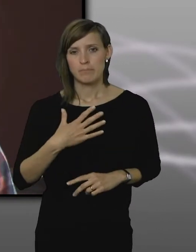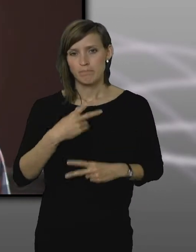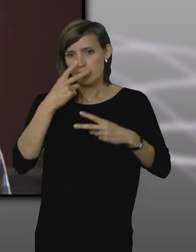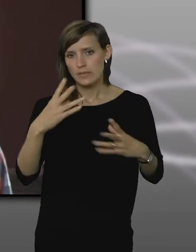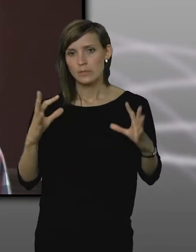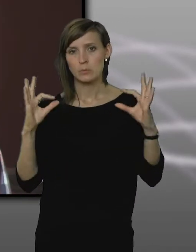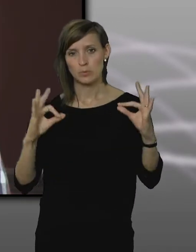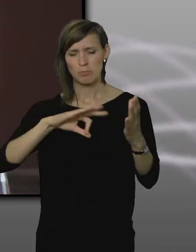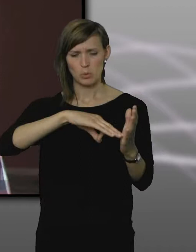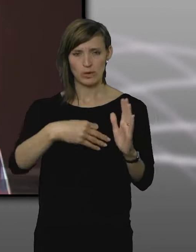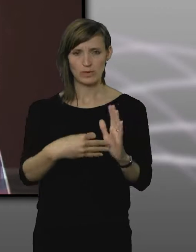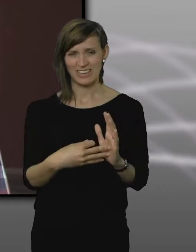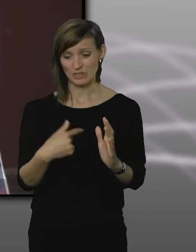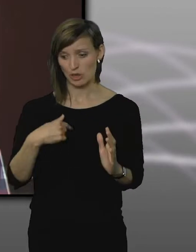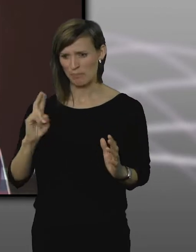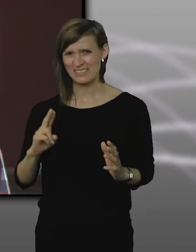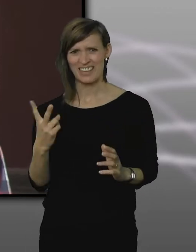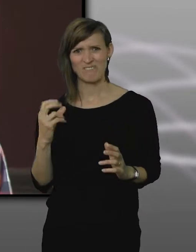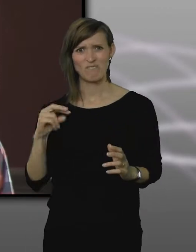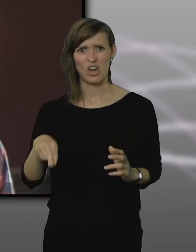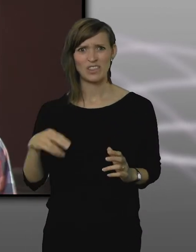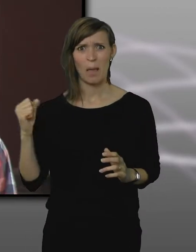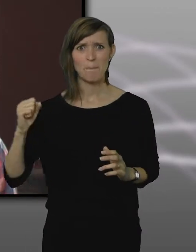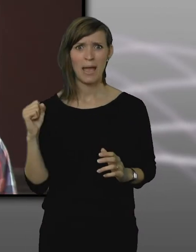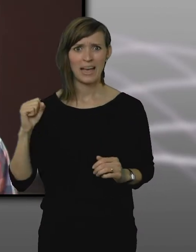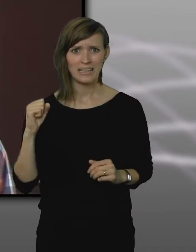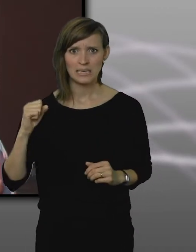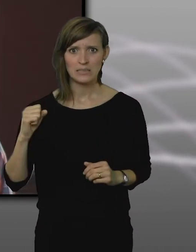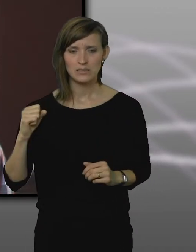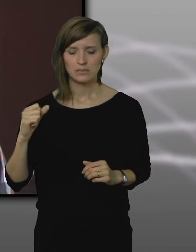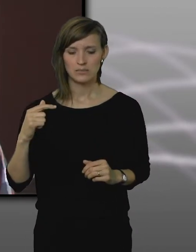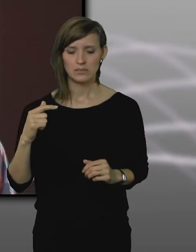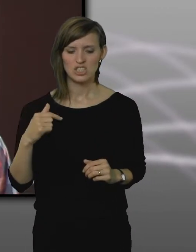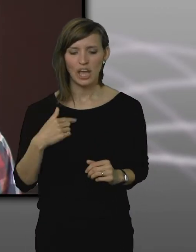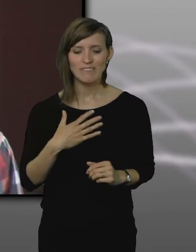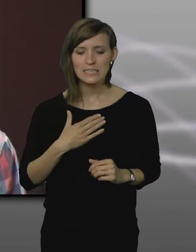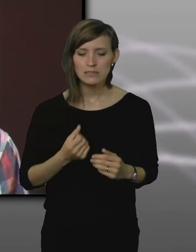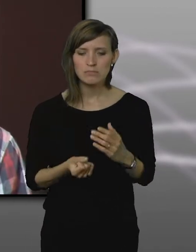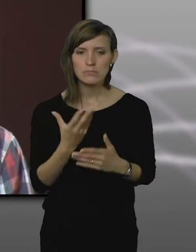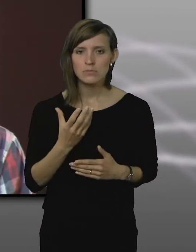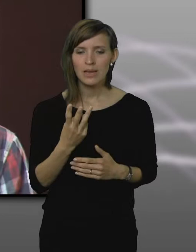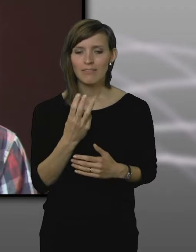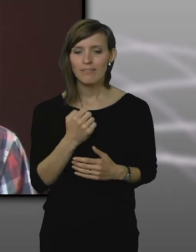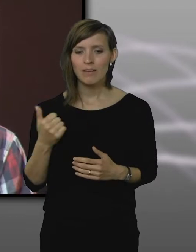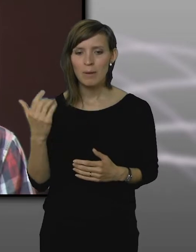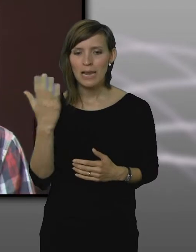för jag är sån där mackare. Jag vill alltså ha en webbläsare.